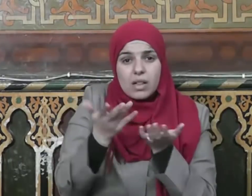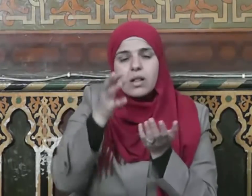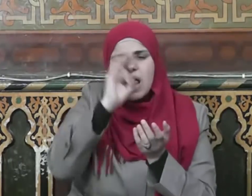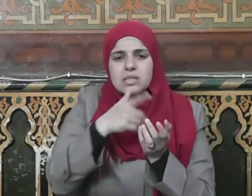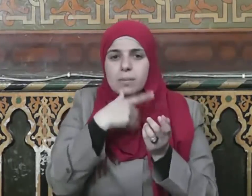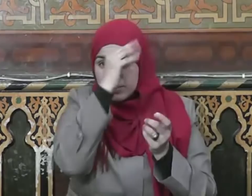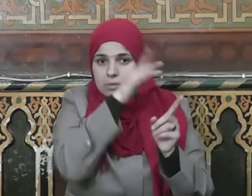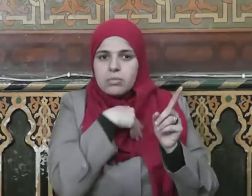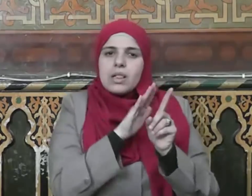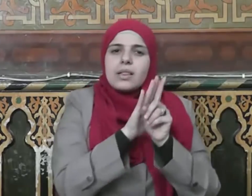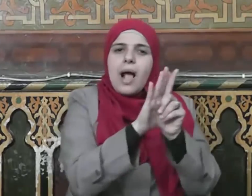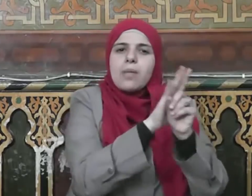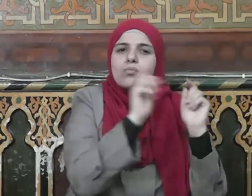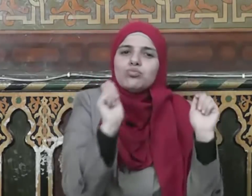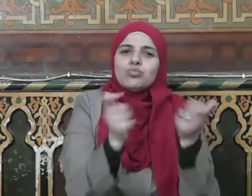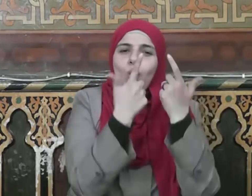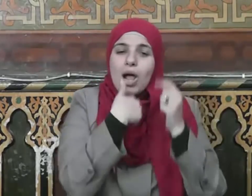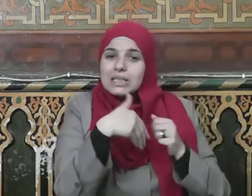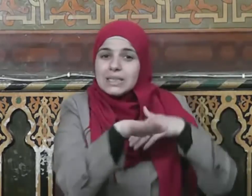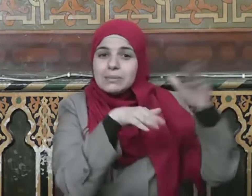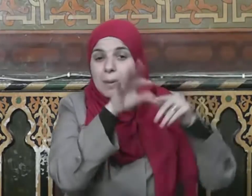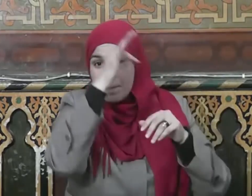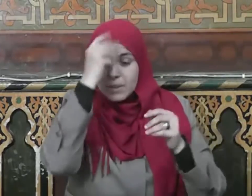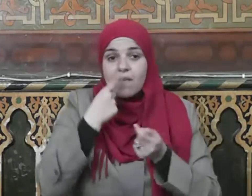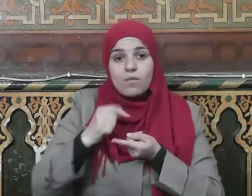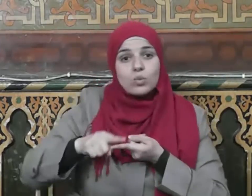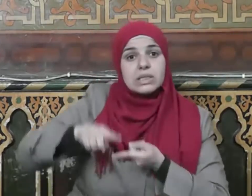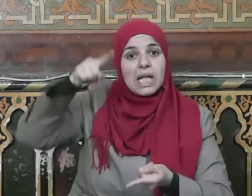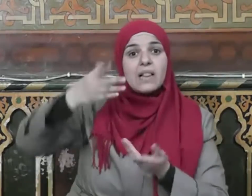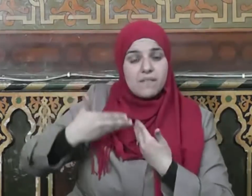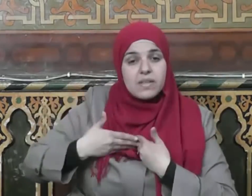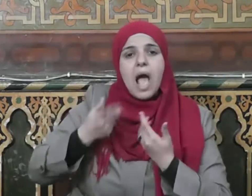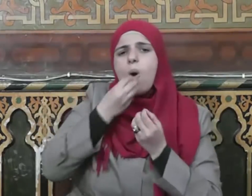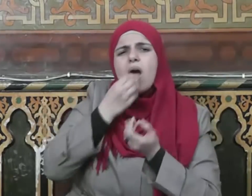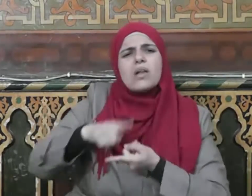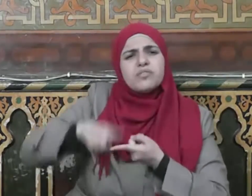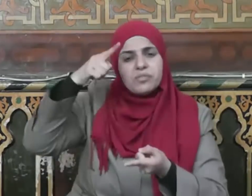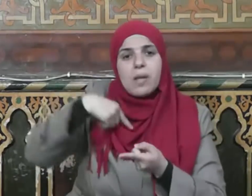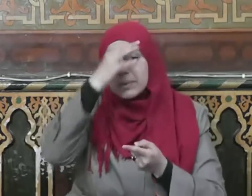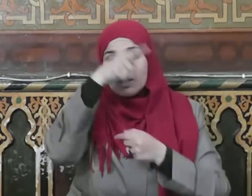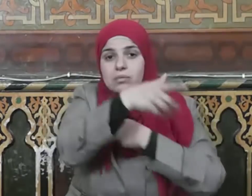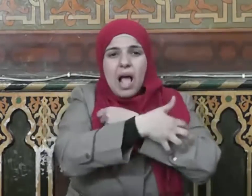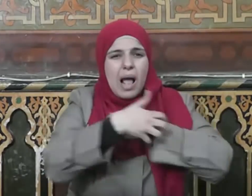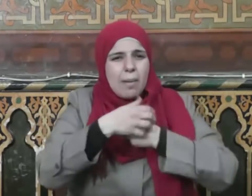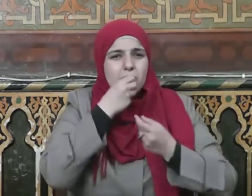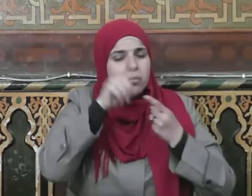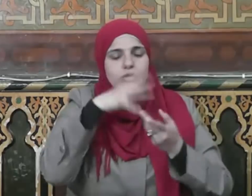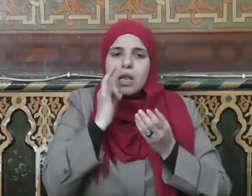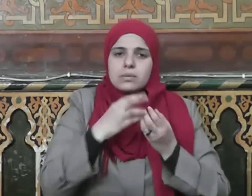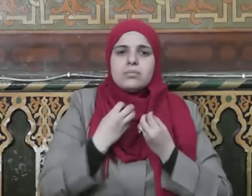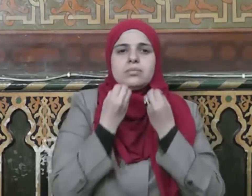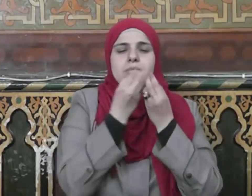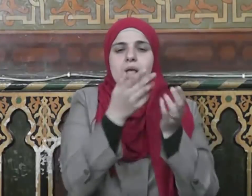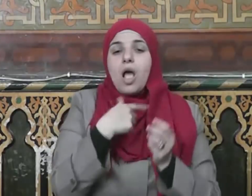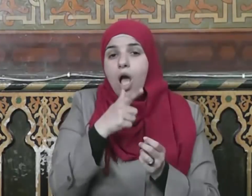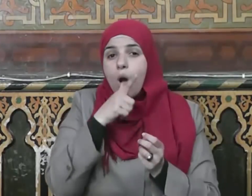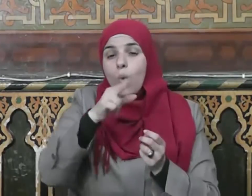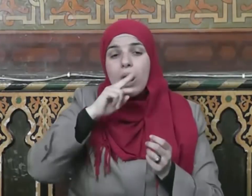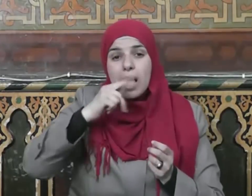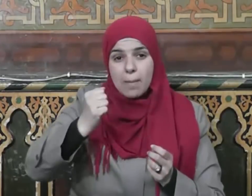له، ومن كان له فضل من زاد فليعد به على من لا زاد له. أقول قولي هذا